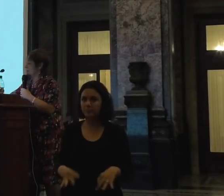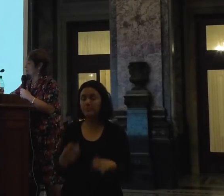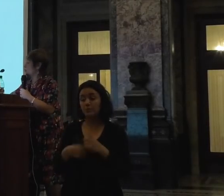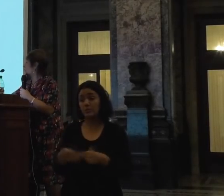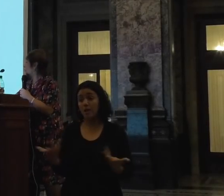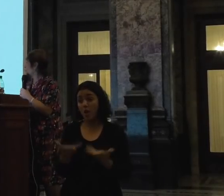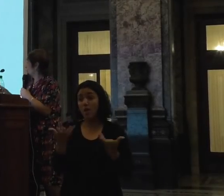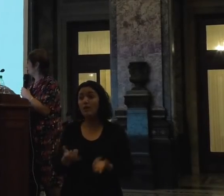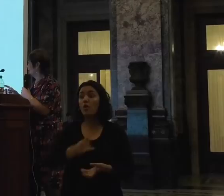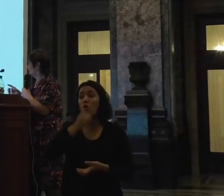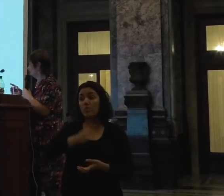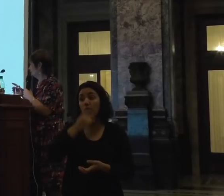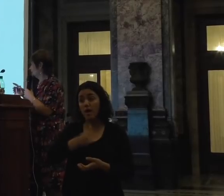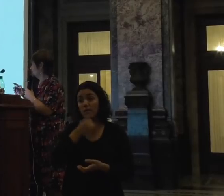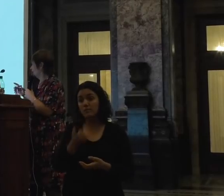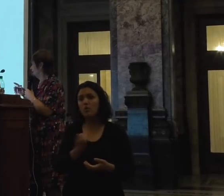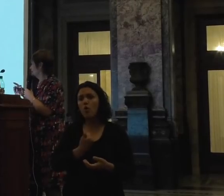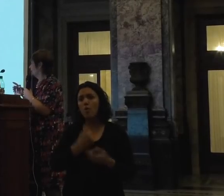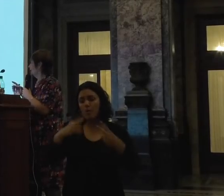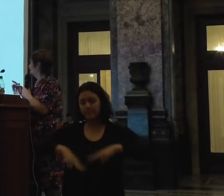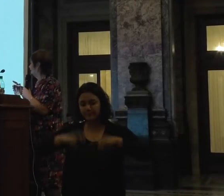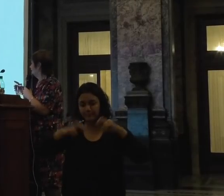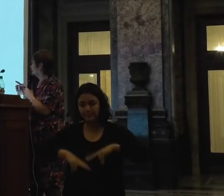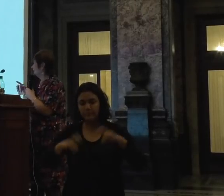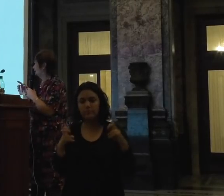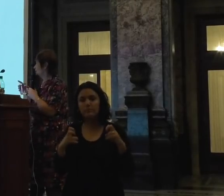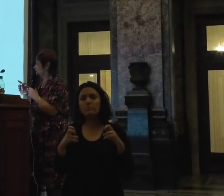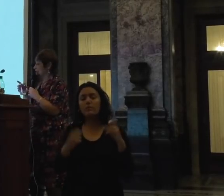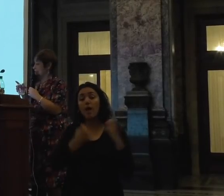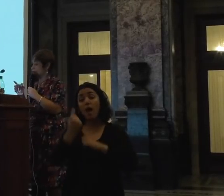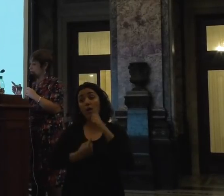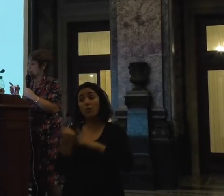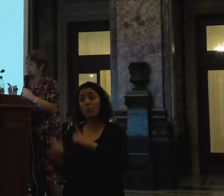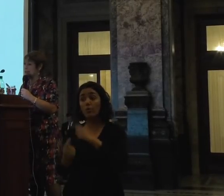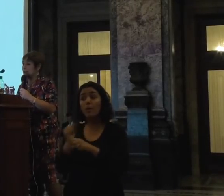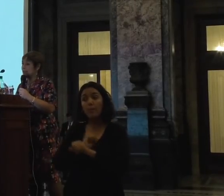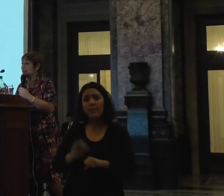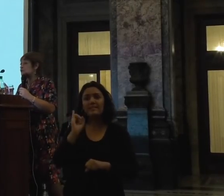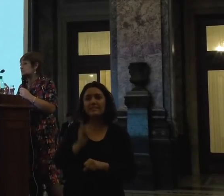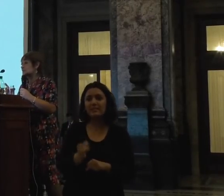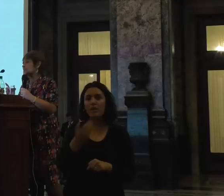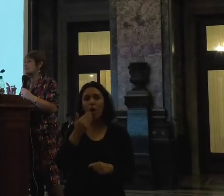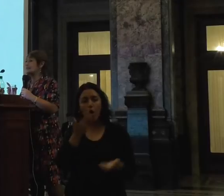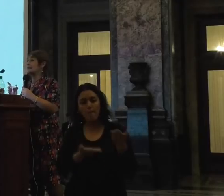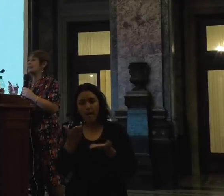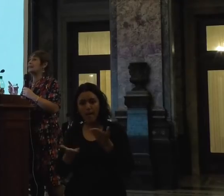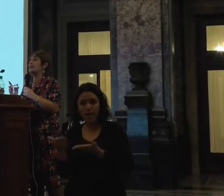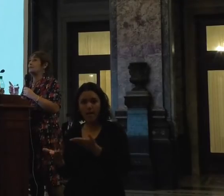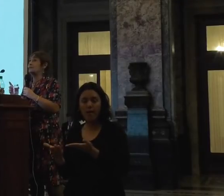contar cómo unas de estas investigaciones tienen una aplicación translacional que muchas